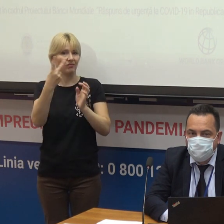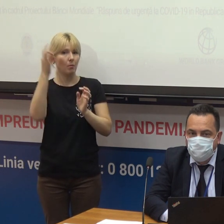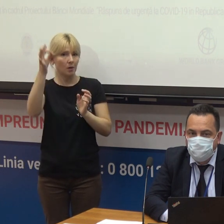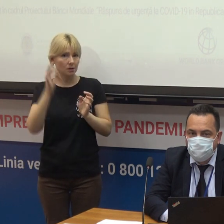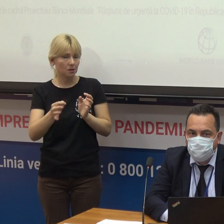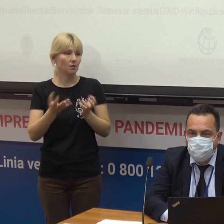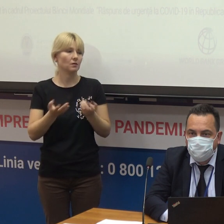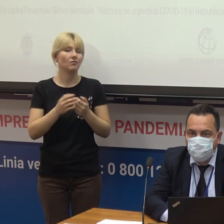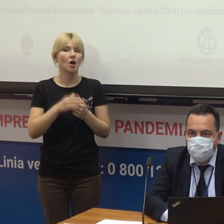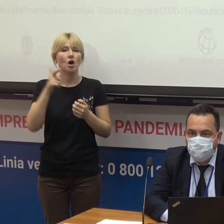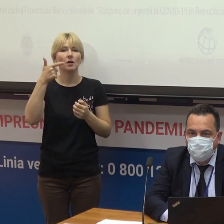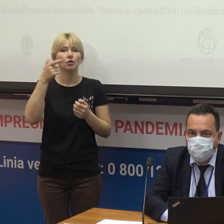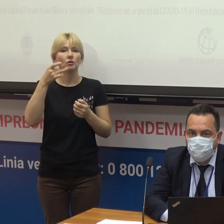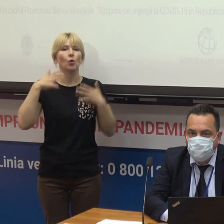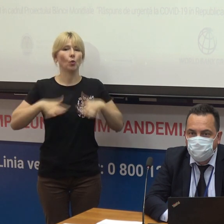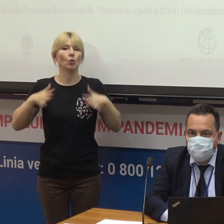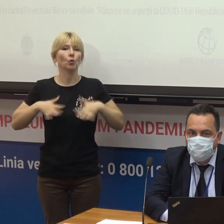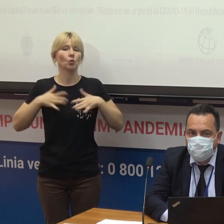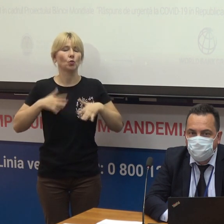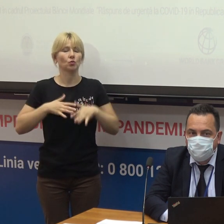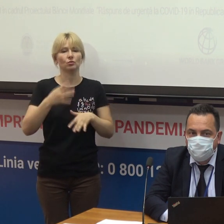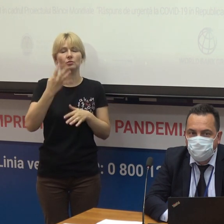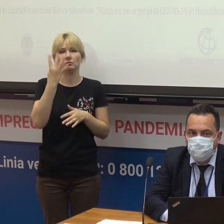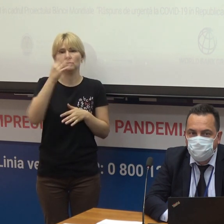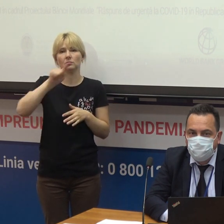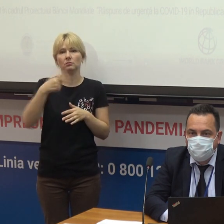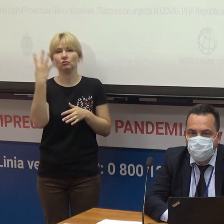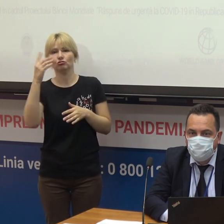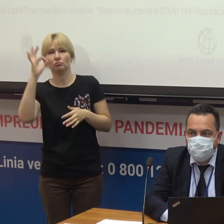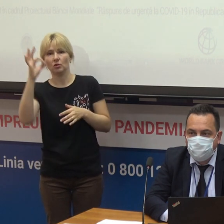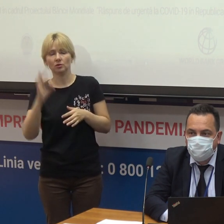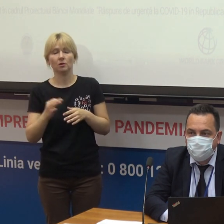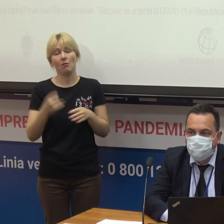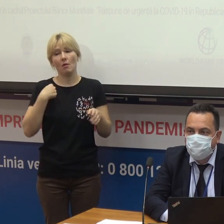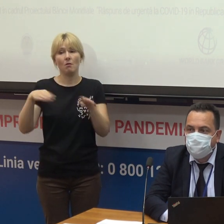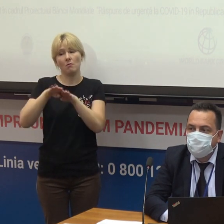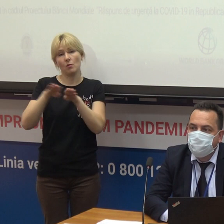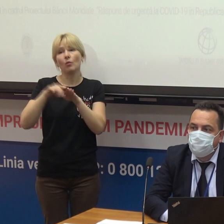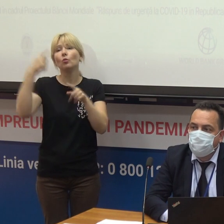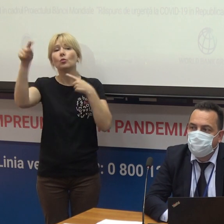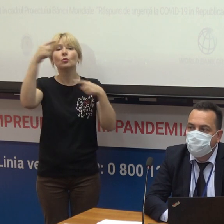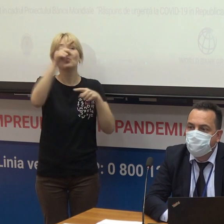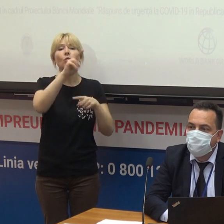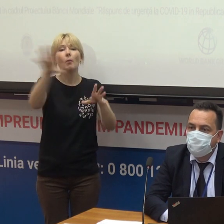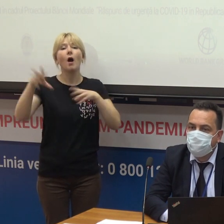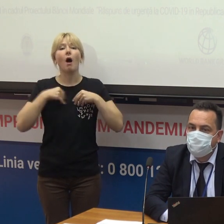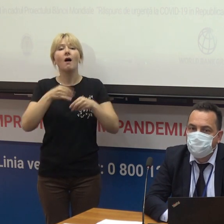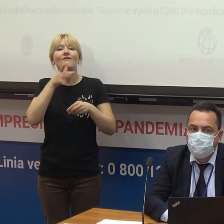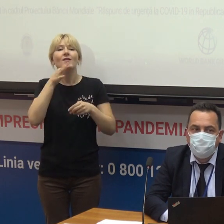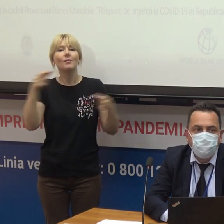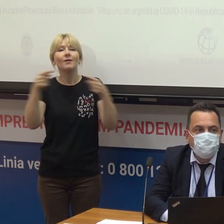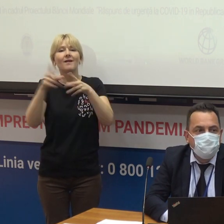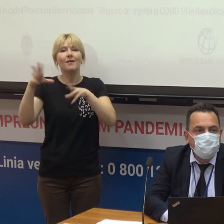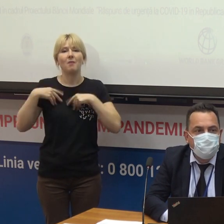6,2%, Georgia 4,4%. Astfel suntem, dacă în comparație cu odată